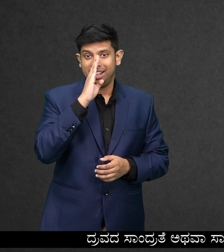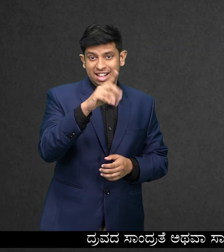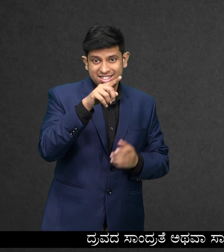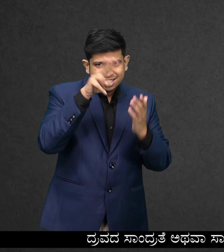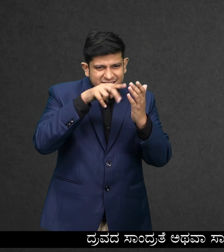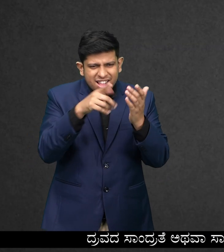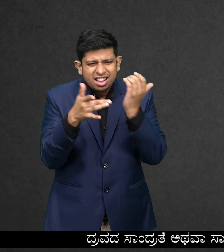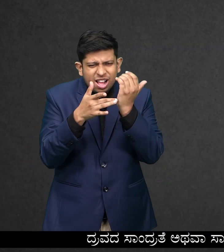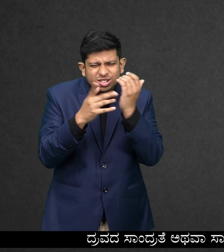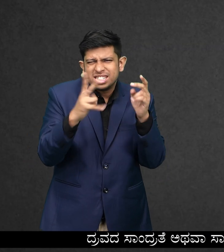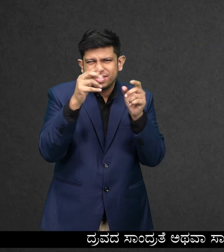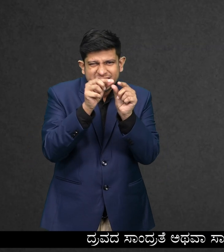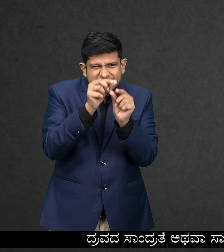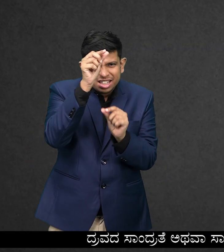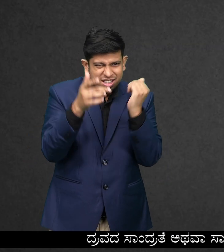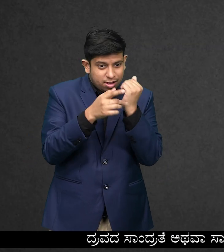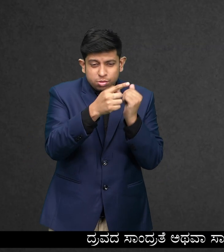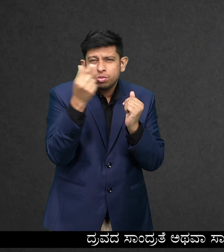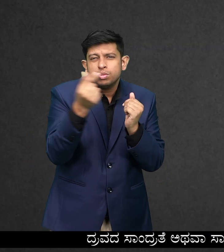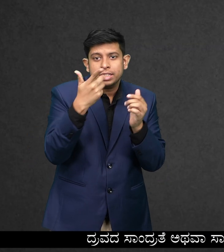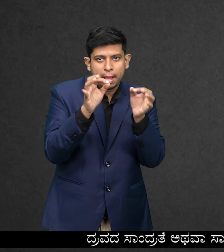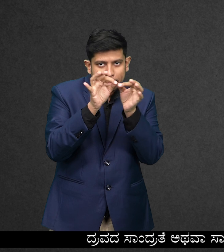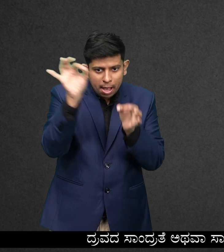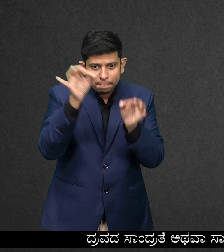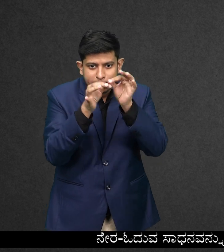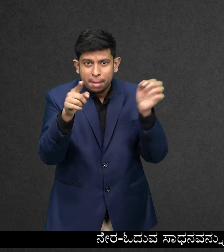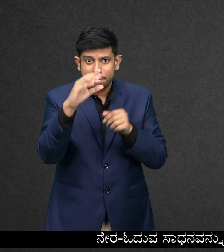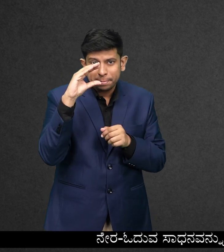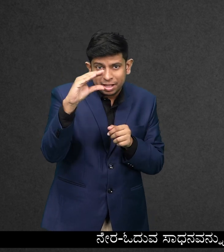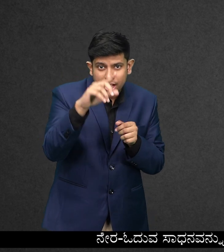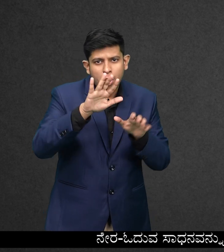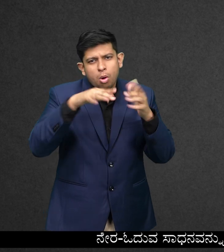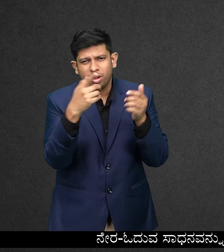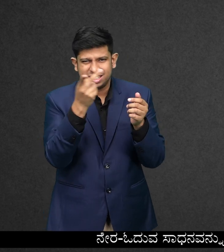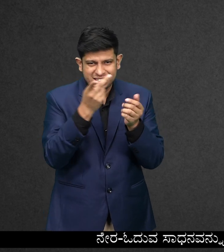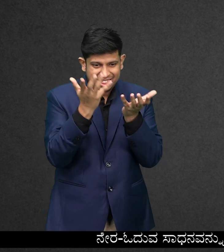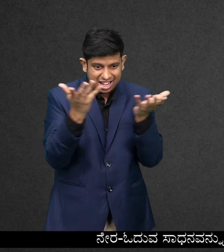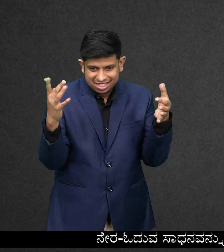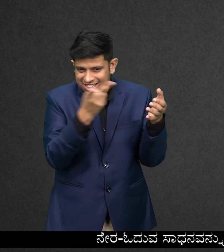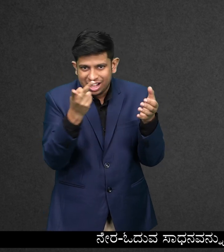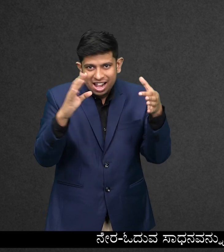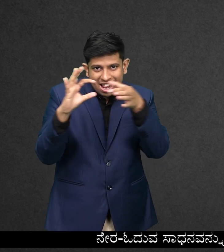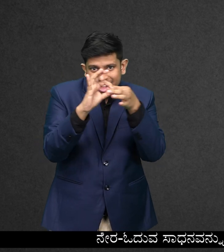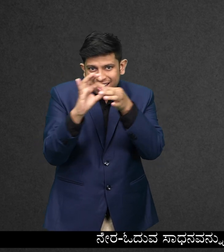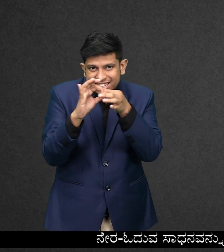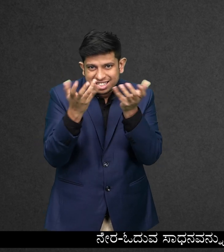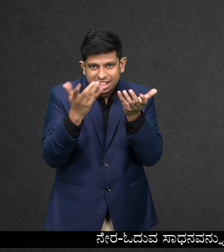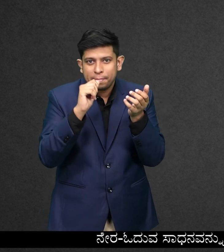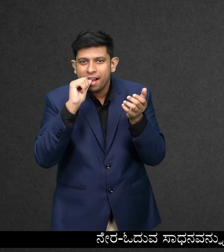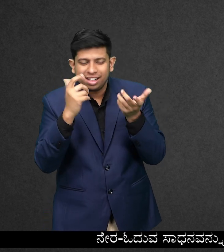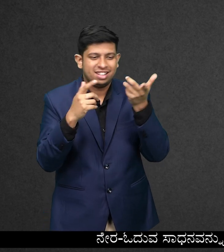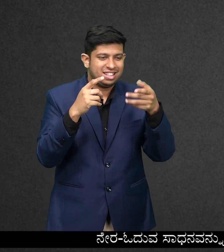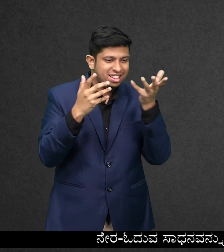ದ್ರವದ ಸಾಂದ್ರತೆ ಅಥವಾ ಸಾಪೇಕ್ಷ ಸಾಂದ್ರತೆಯನ್ನ ಅಳೆಯಲು ಬಳಸಲಾಗುವ ನೇರ ಓದುವ ಸಾಧನವನ್ನ ಹೈಡ್ರೋಮೀಟರ್ ಎಂದು